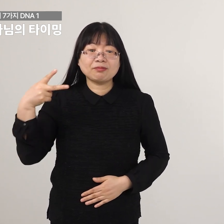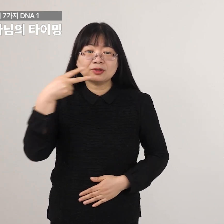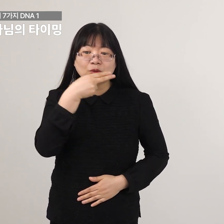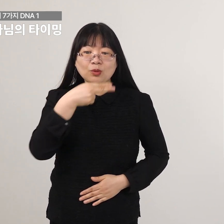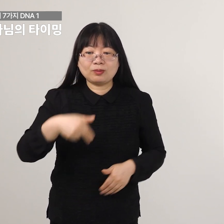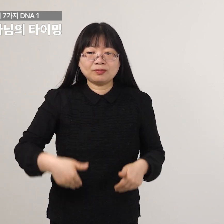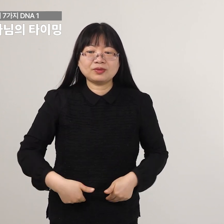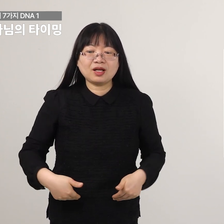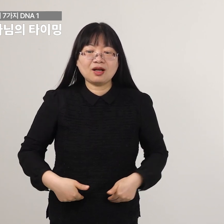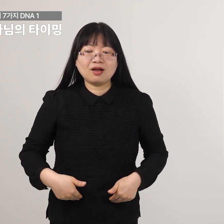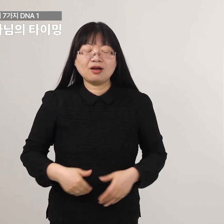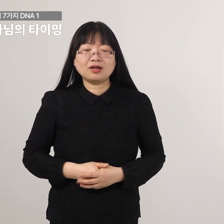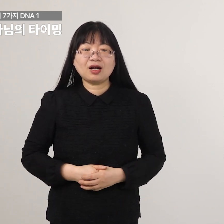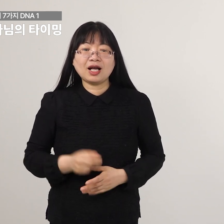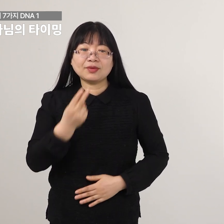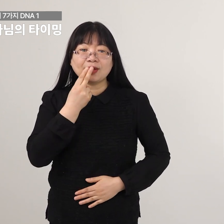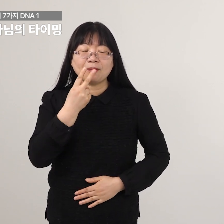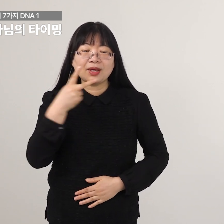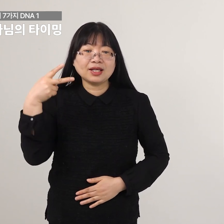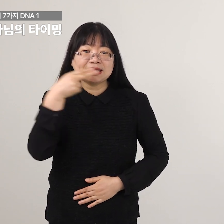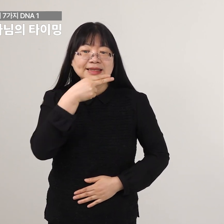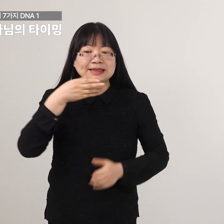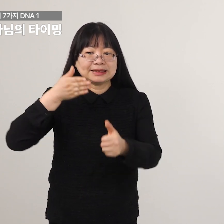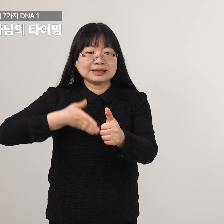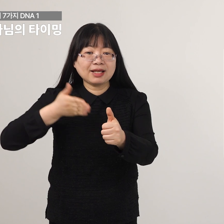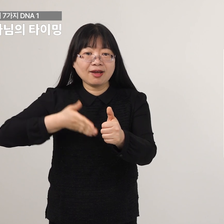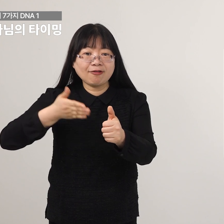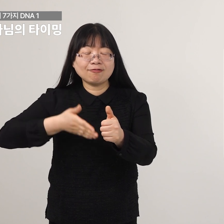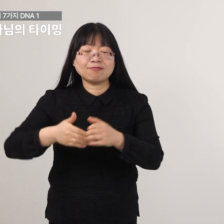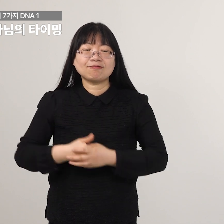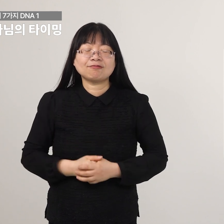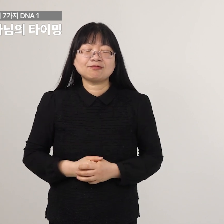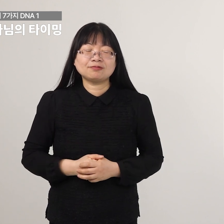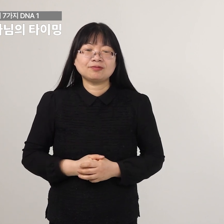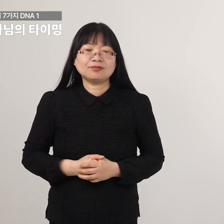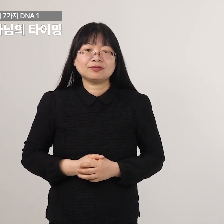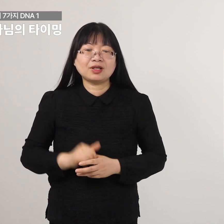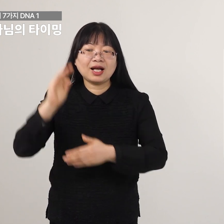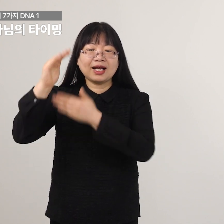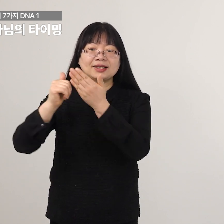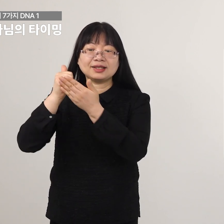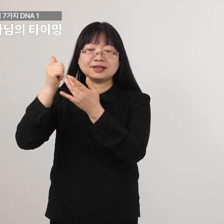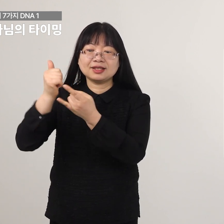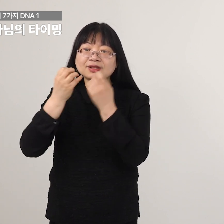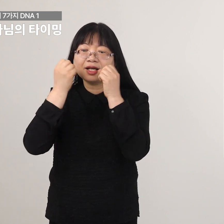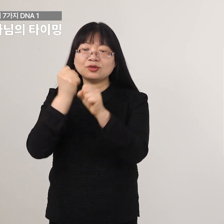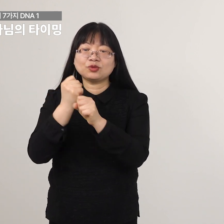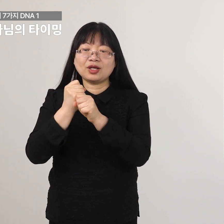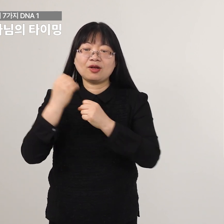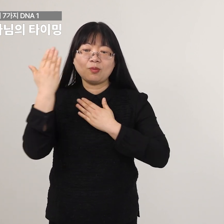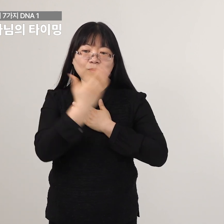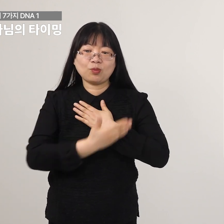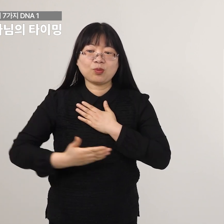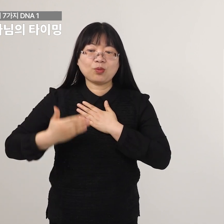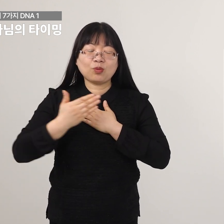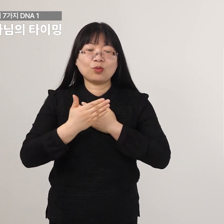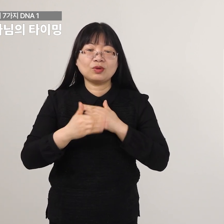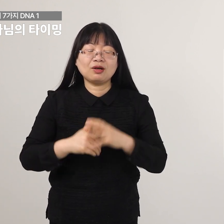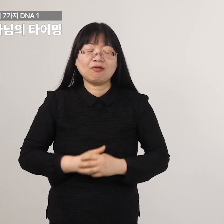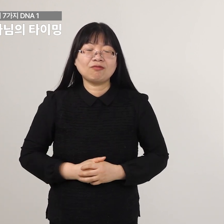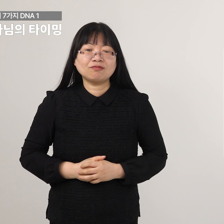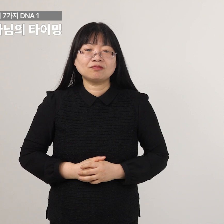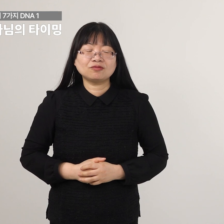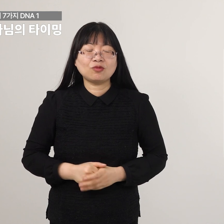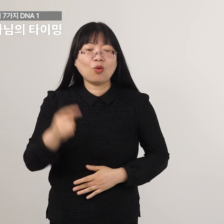되겠다. 담배 끊으세요. 예. 그 하나님이 창조해 주신 몸을